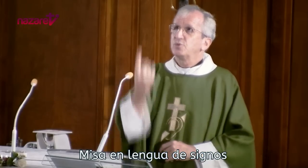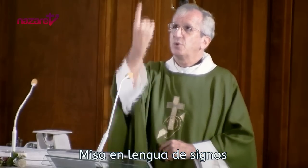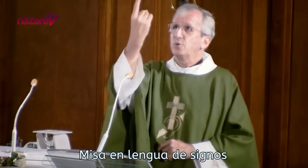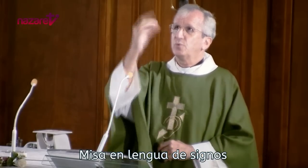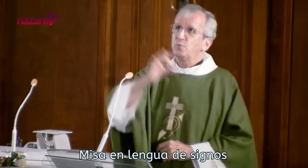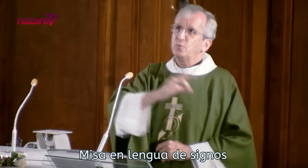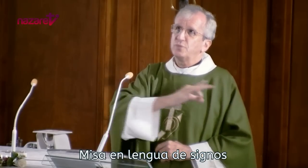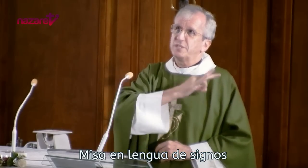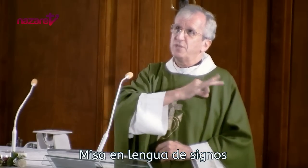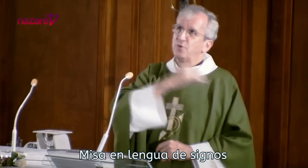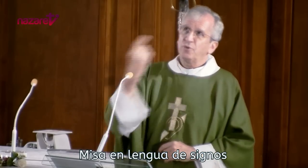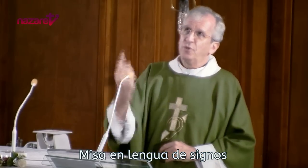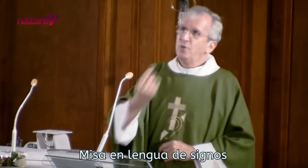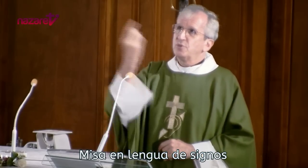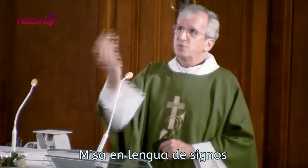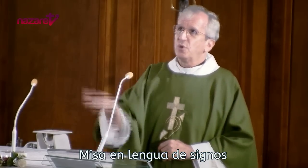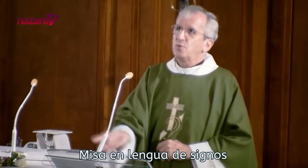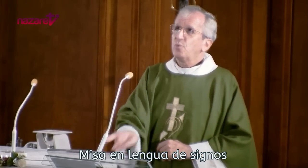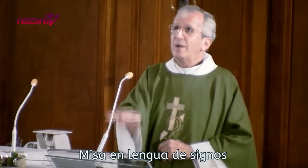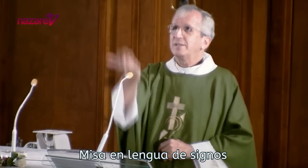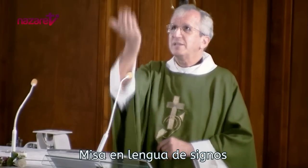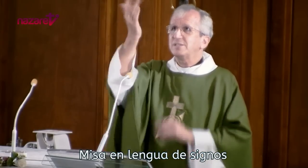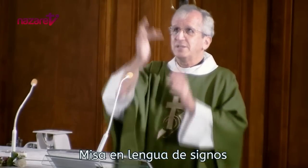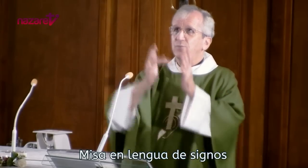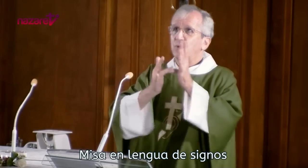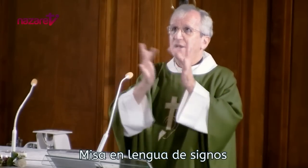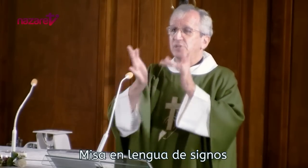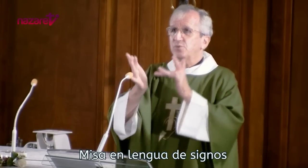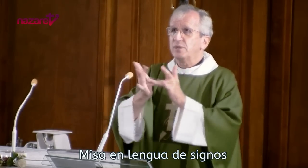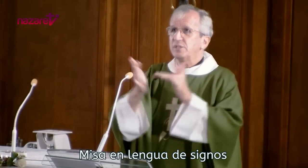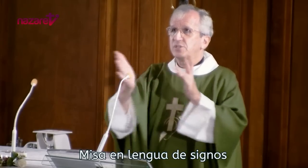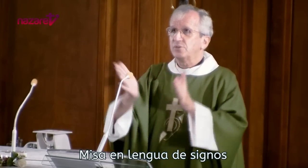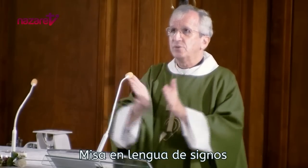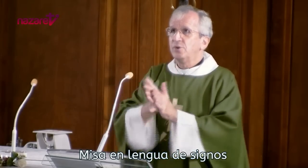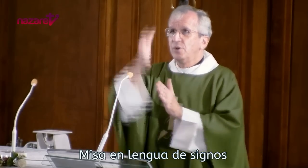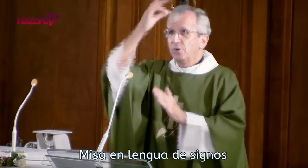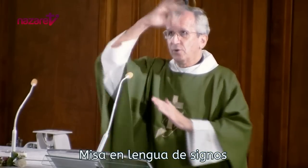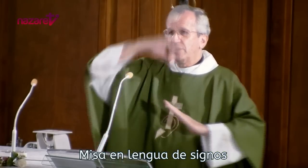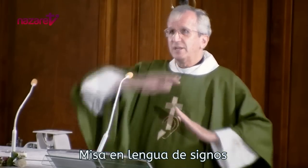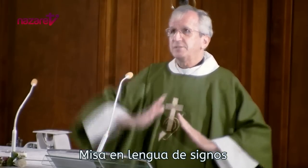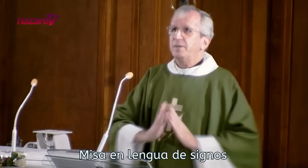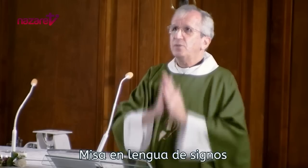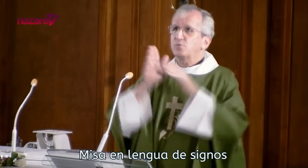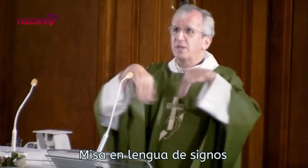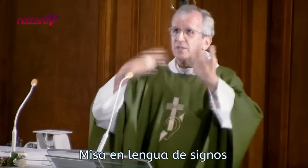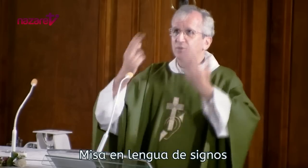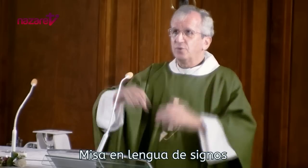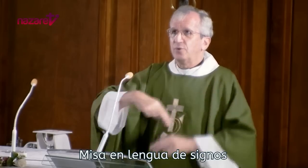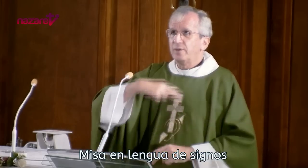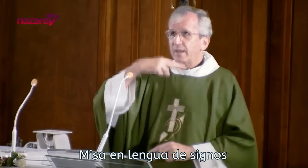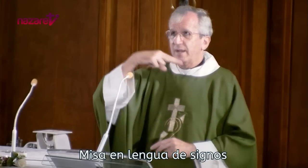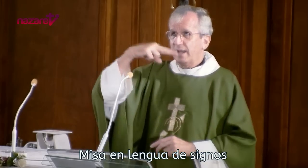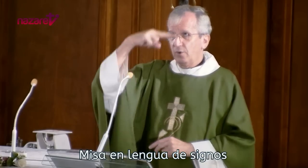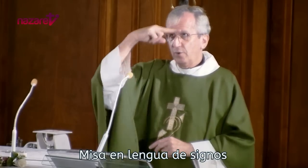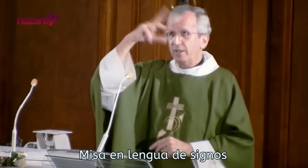solo tú, Señor, solo tú, Altísimo Jesucristo, con el Espíritu Santo, en la gloria de